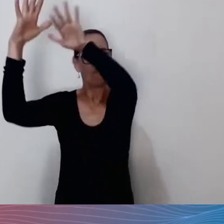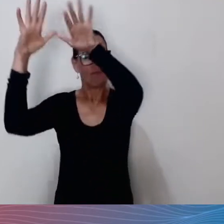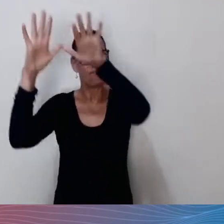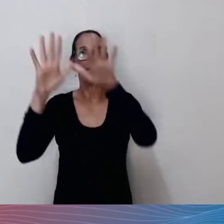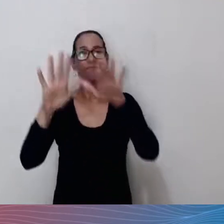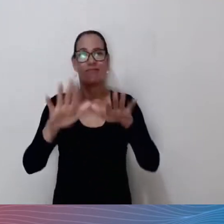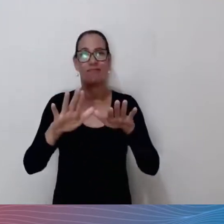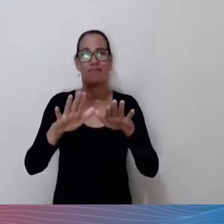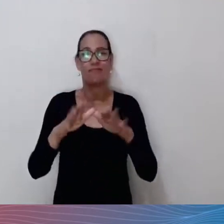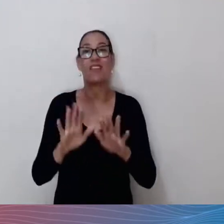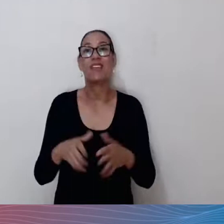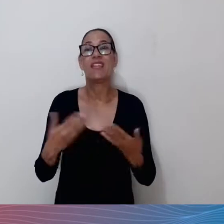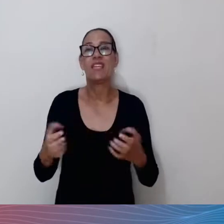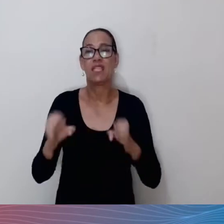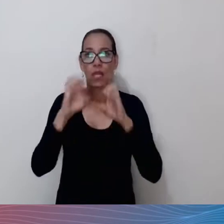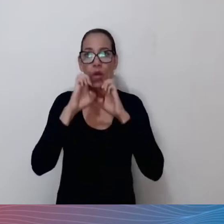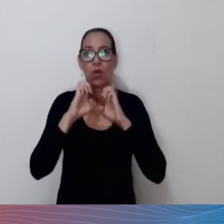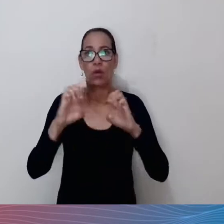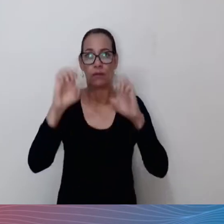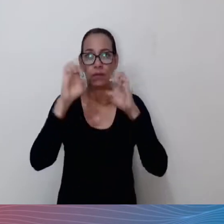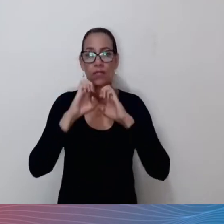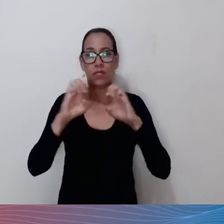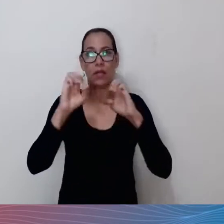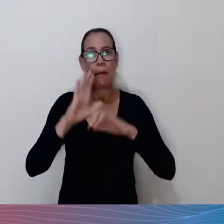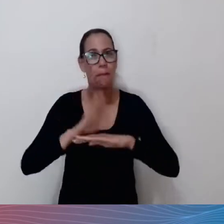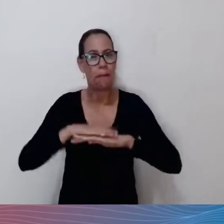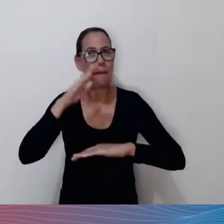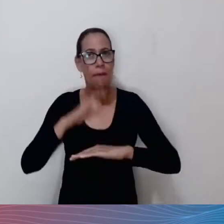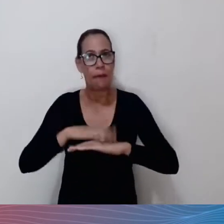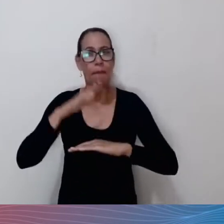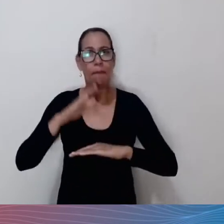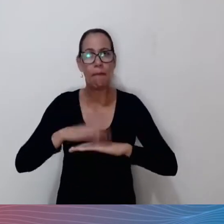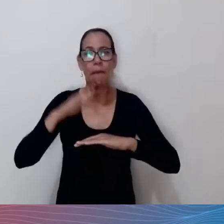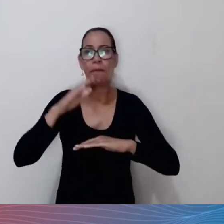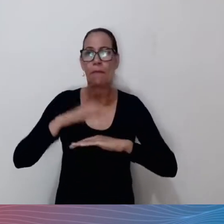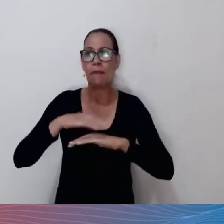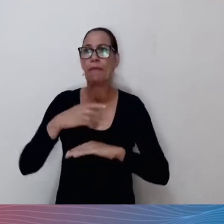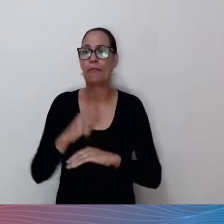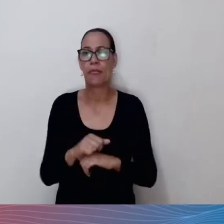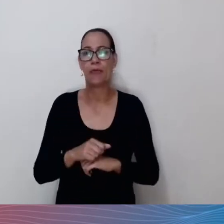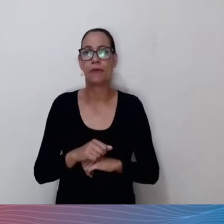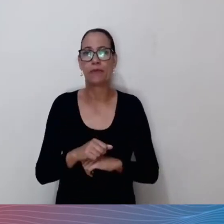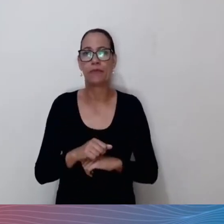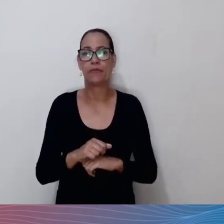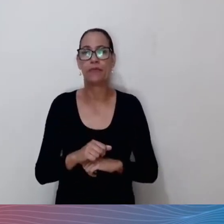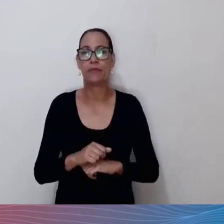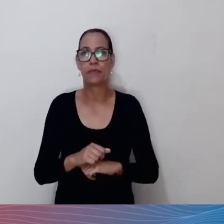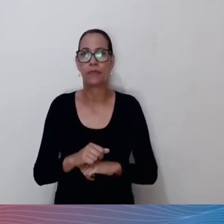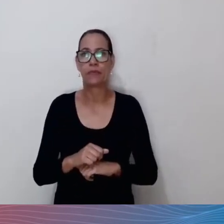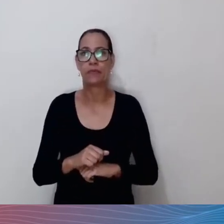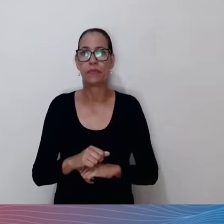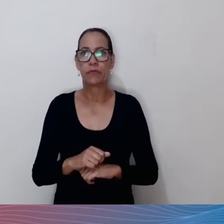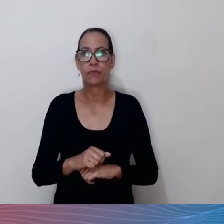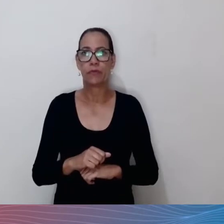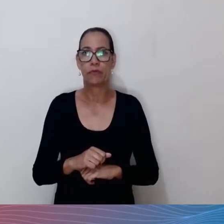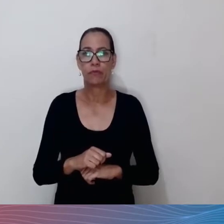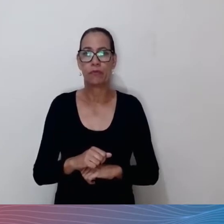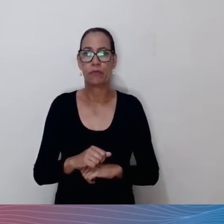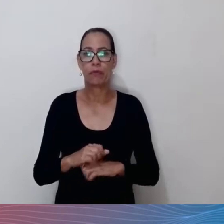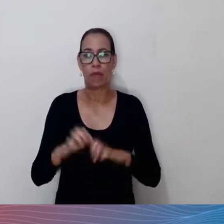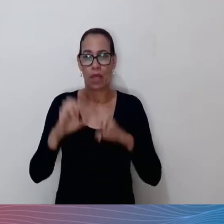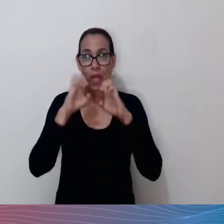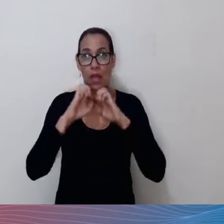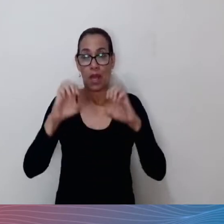mais propagado, e cada vez mais o evangelho do reino seja pregado a todos os cantos da terra.